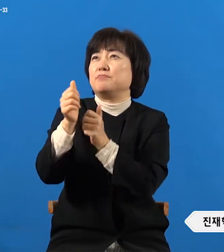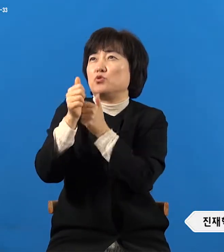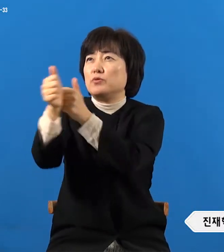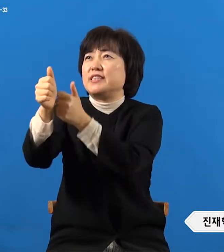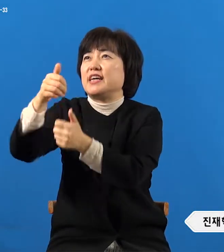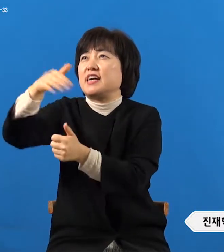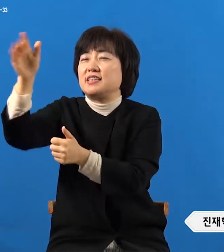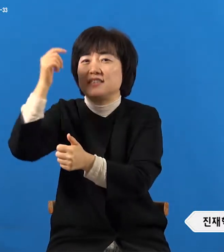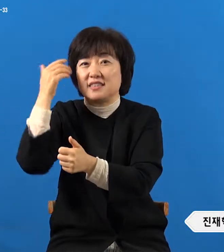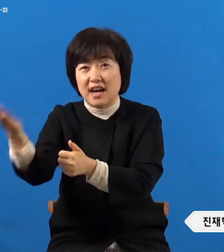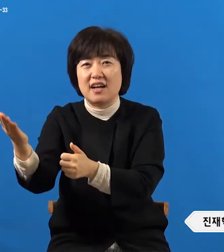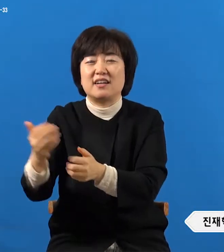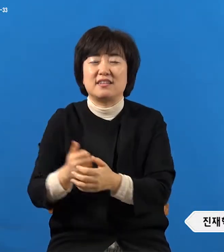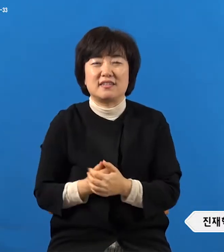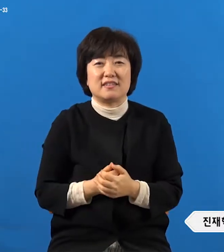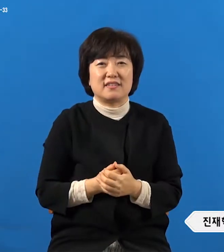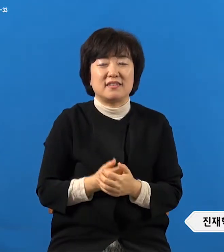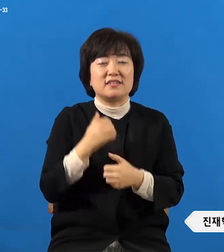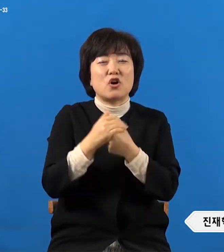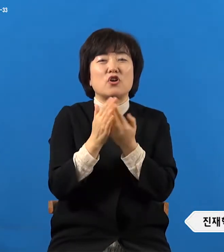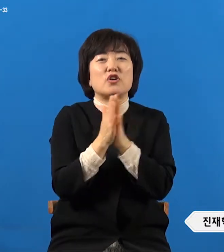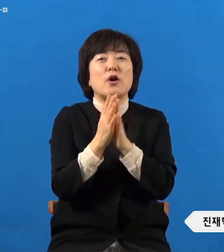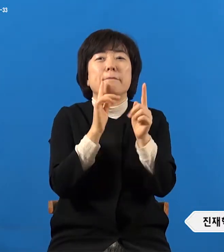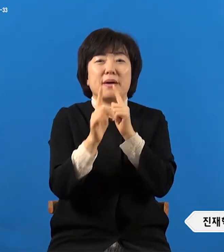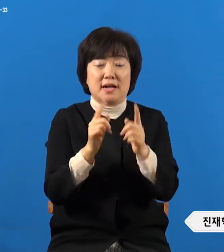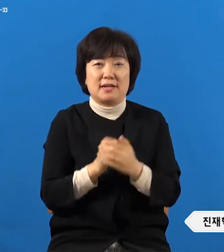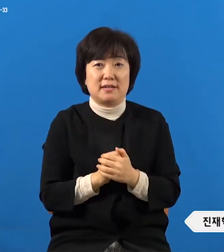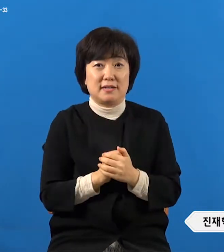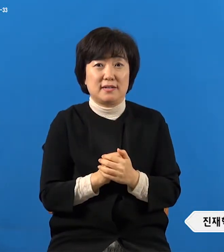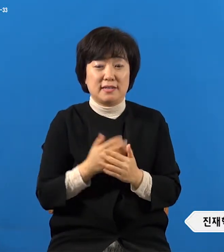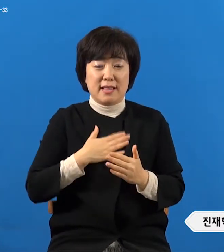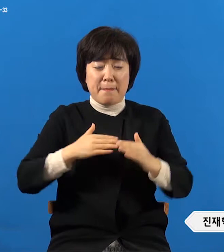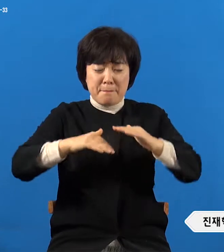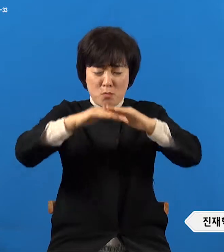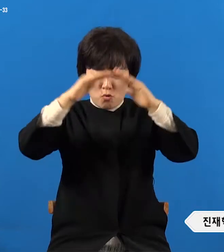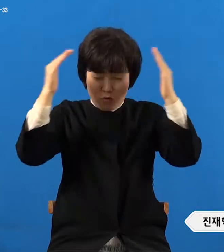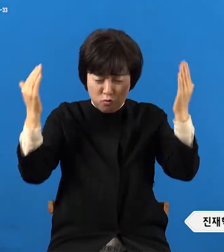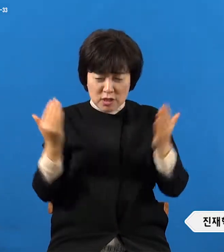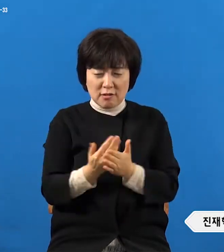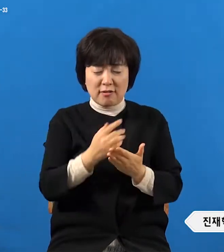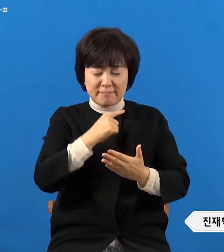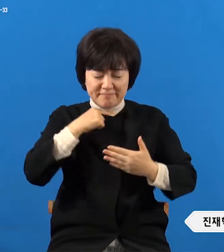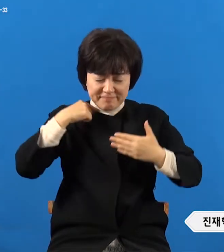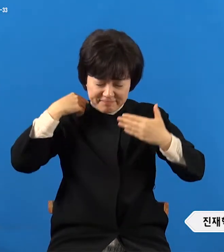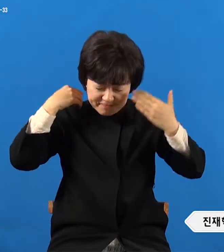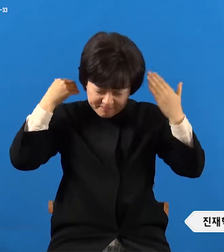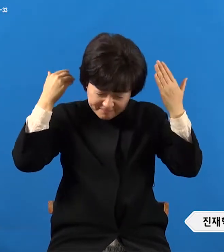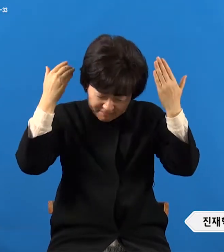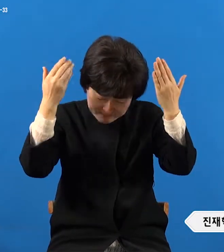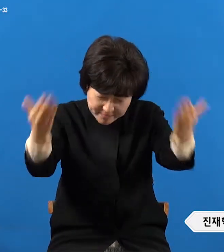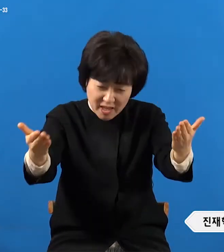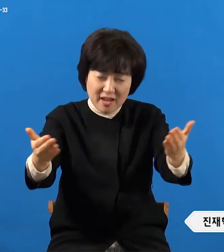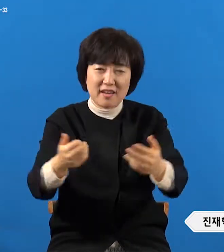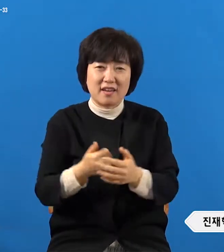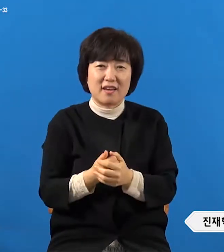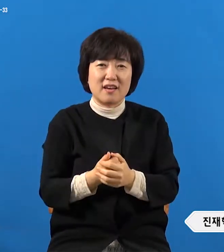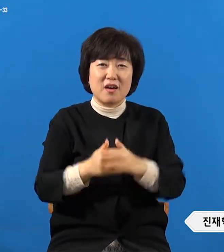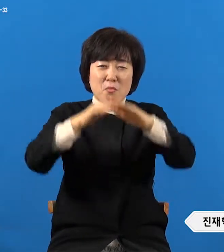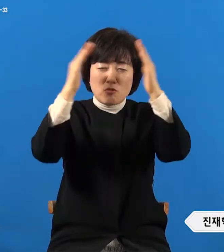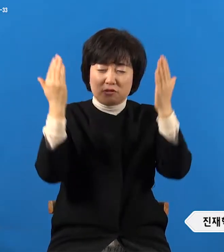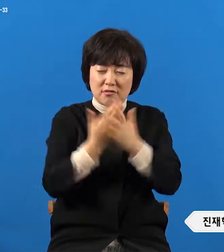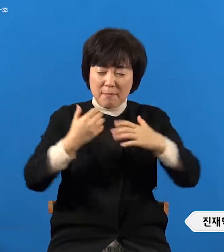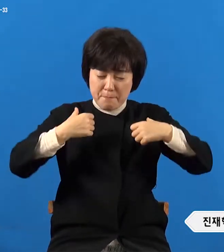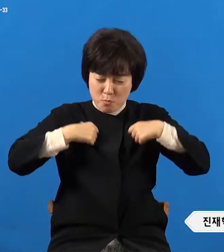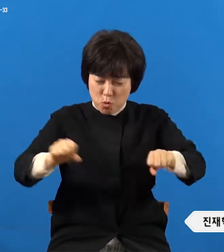던져봅니다. 정말 성경은 우리에게 말씀합니다. 내 모든 것을 내려놓지 아니한다면, 버리지